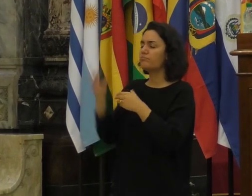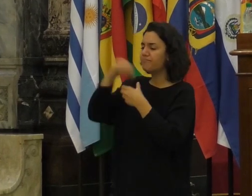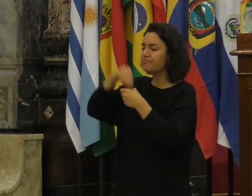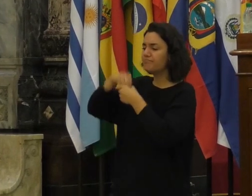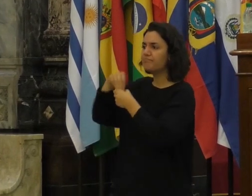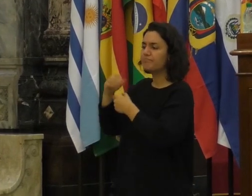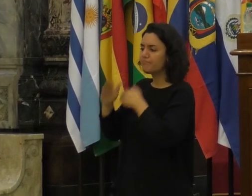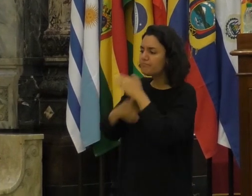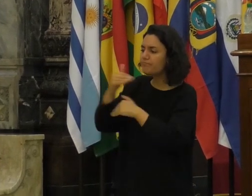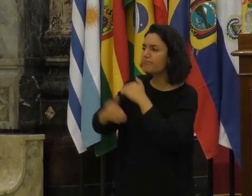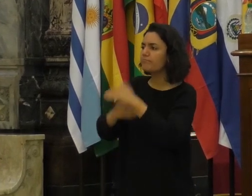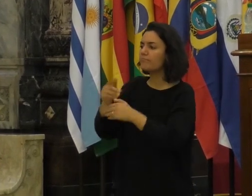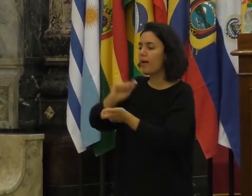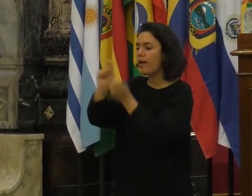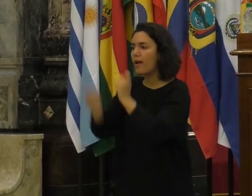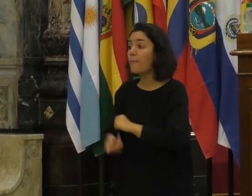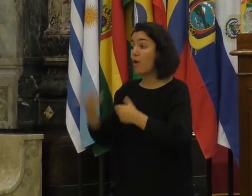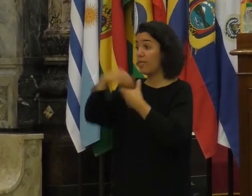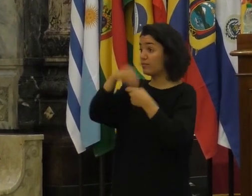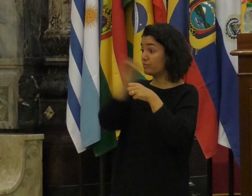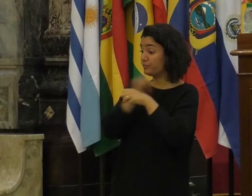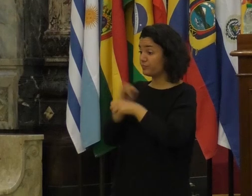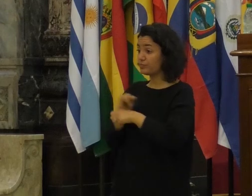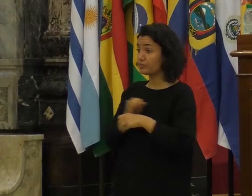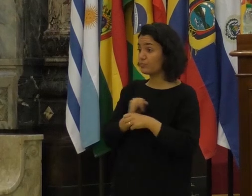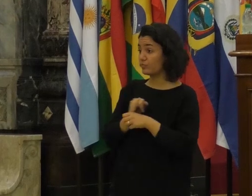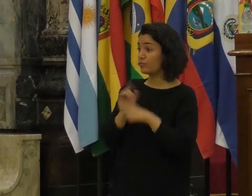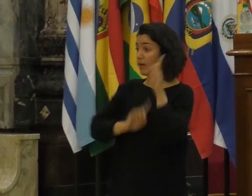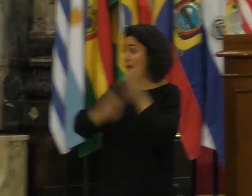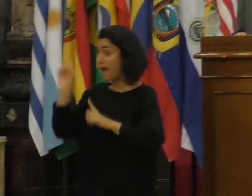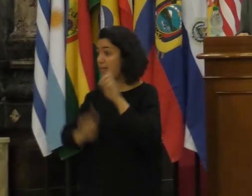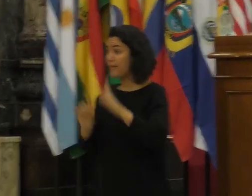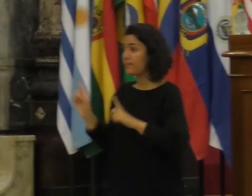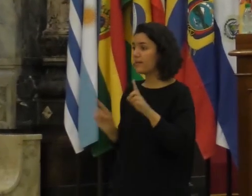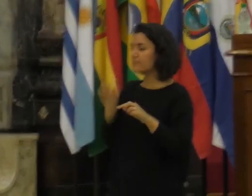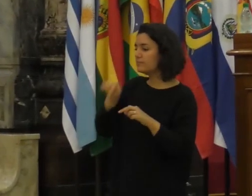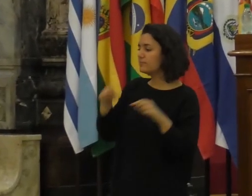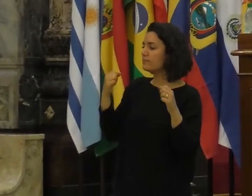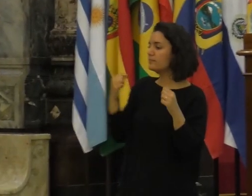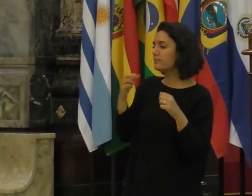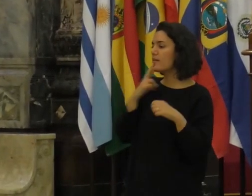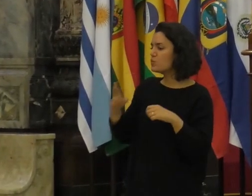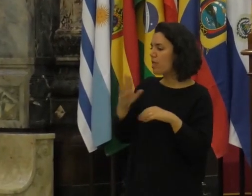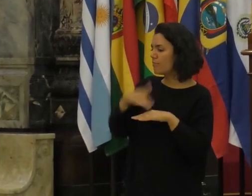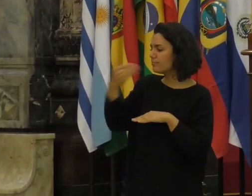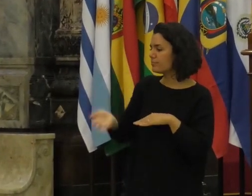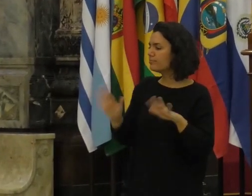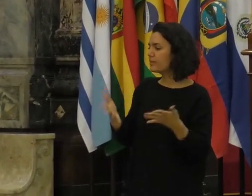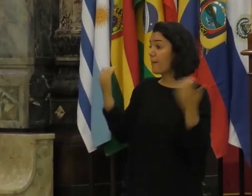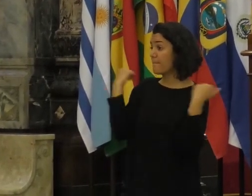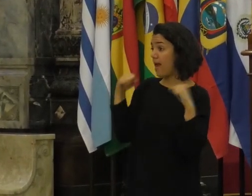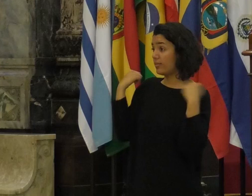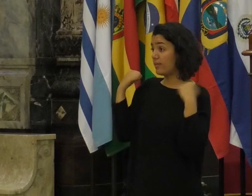dado en las propias instituciones académicas, resultando una práctica que puede